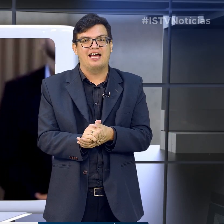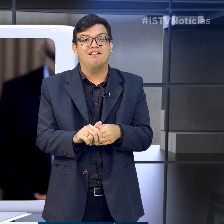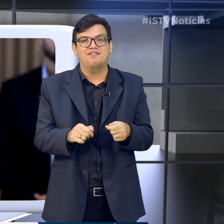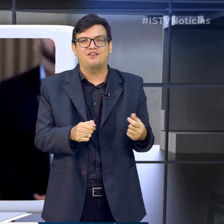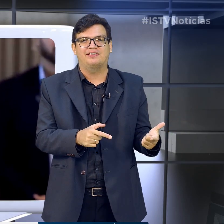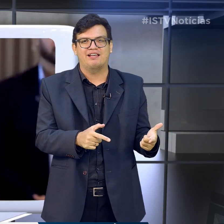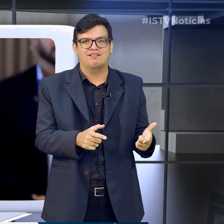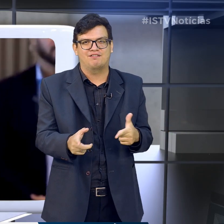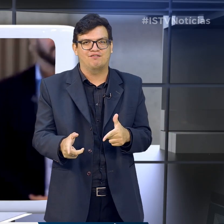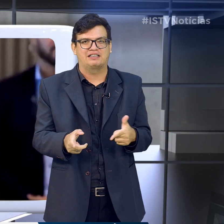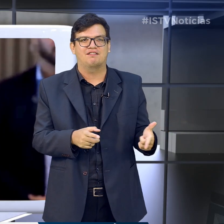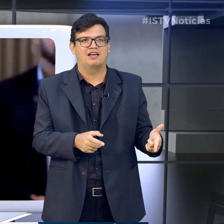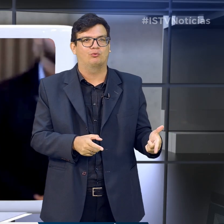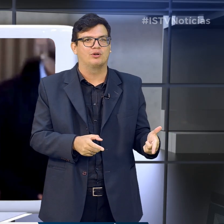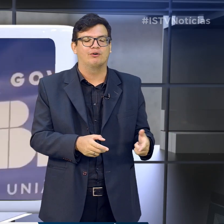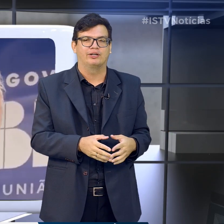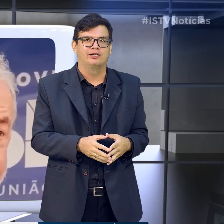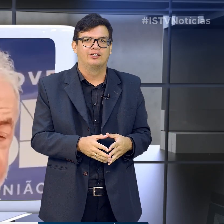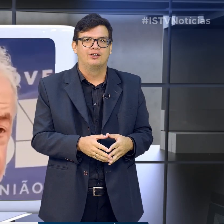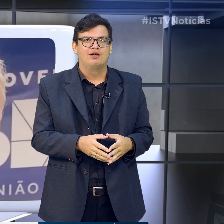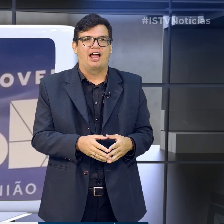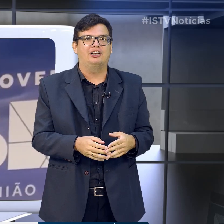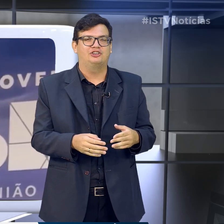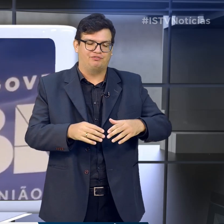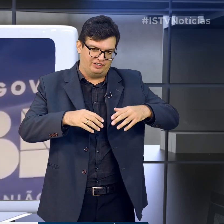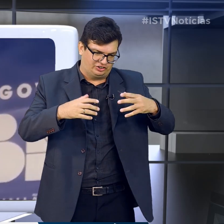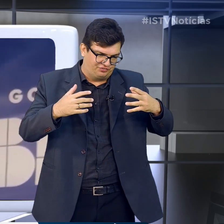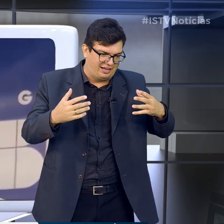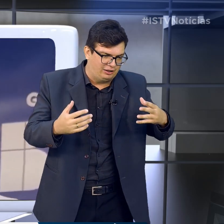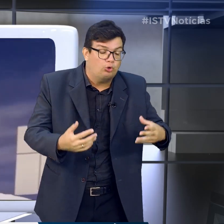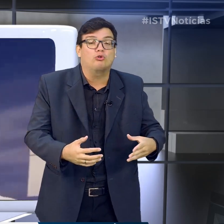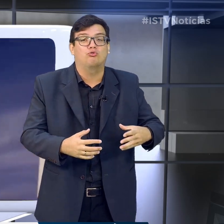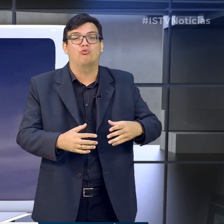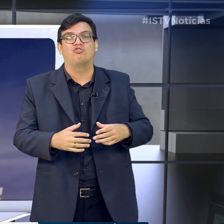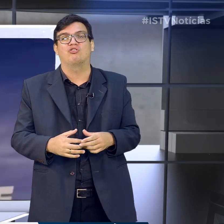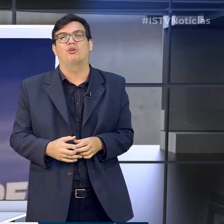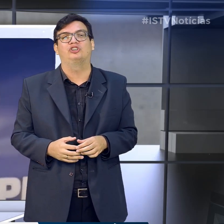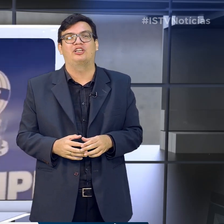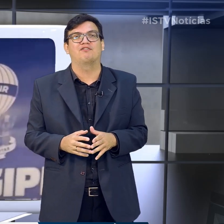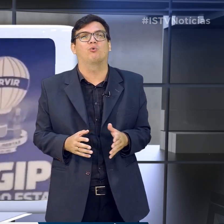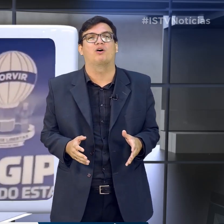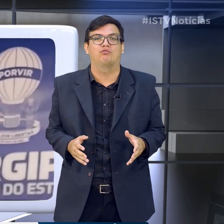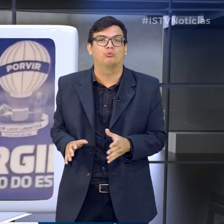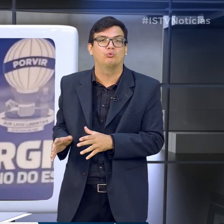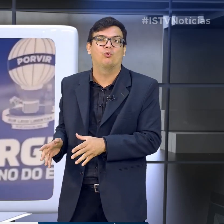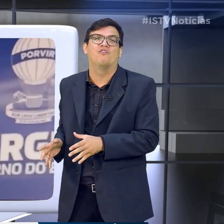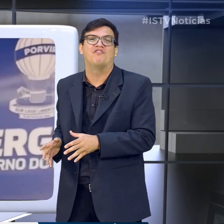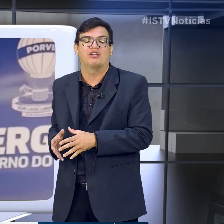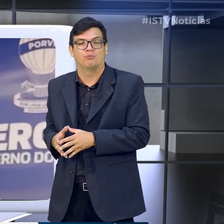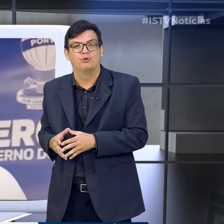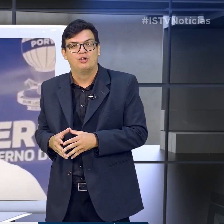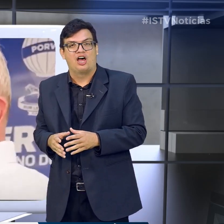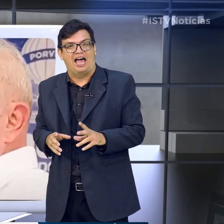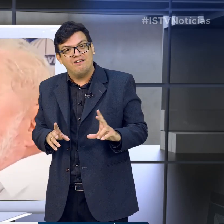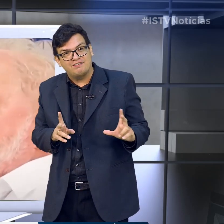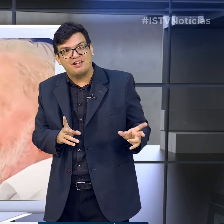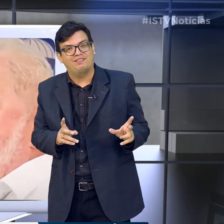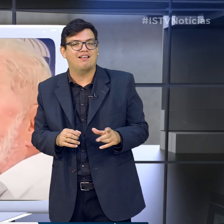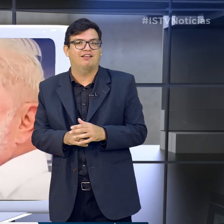a incerteza se vai dar certo ou não né a gente fala que todos os dias quando a gente traz algum assunto do governo a incerteza